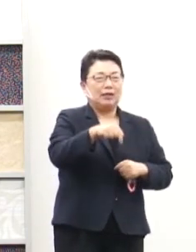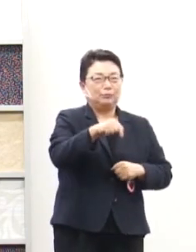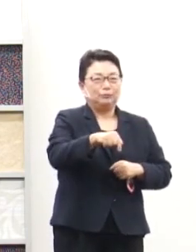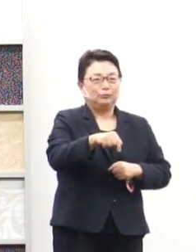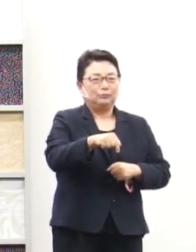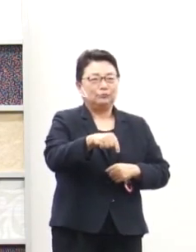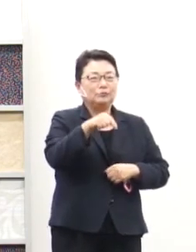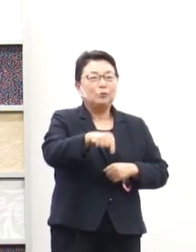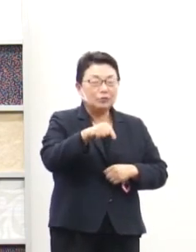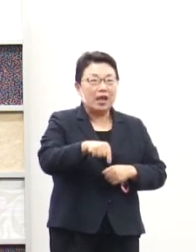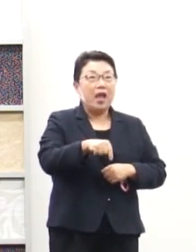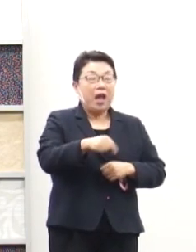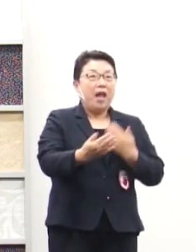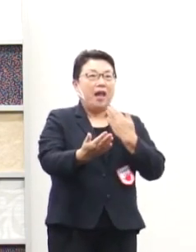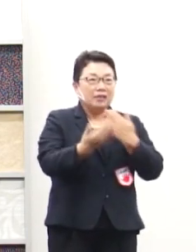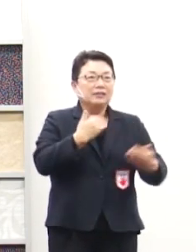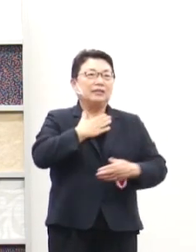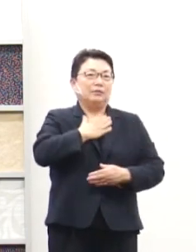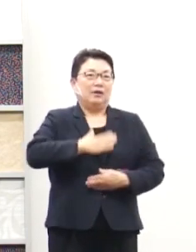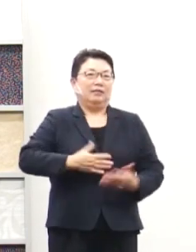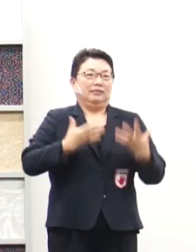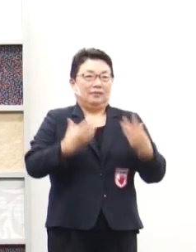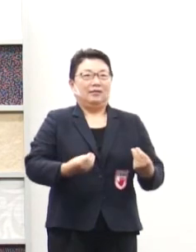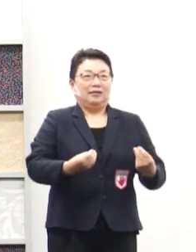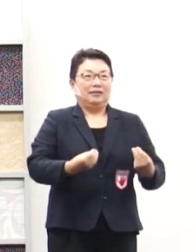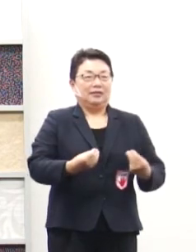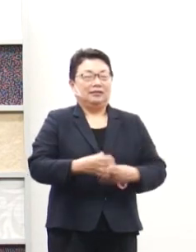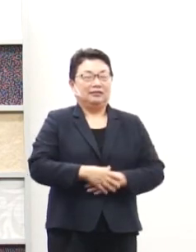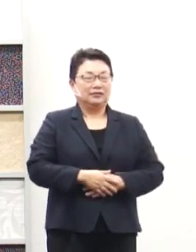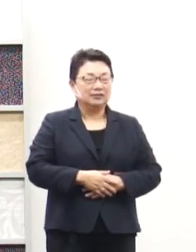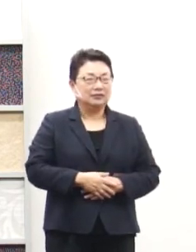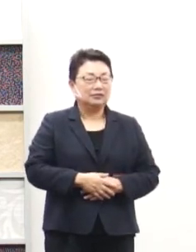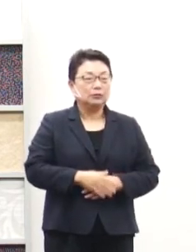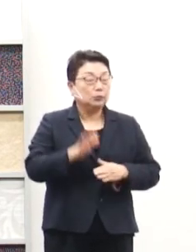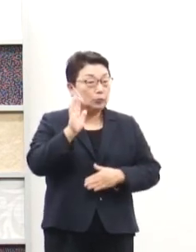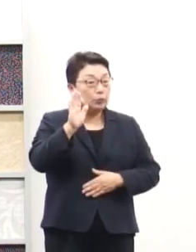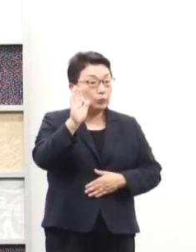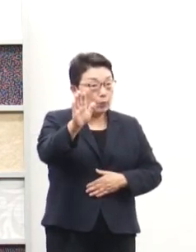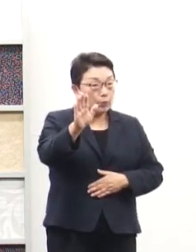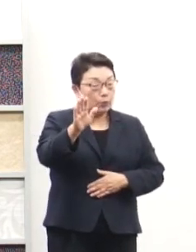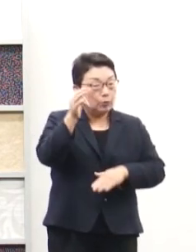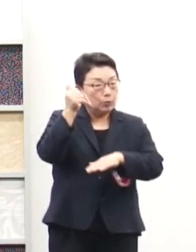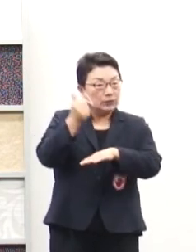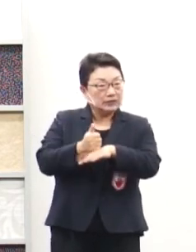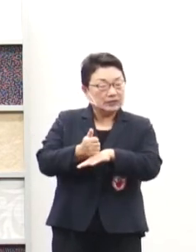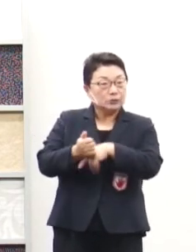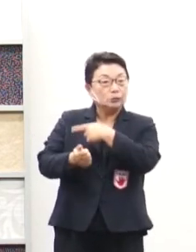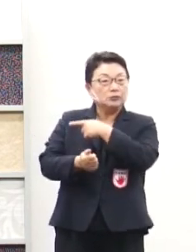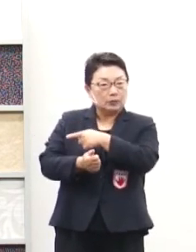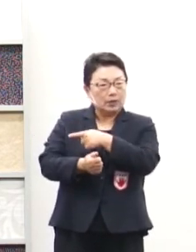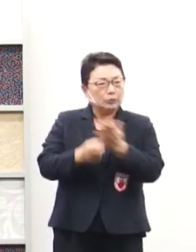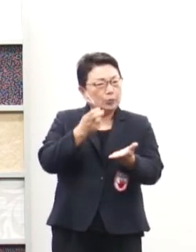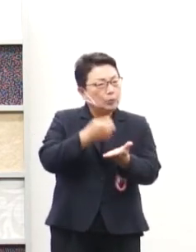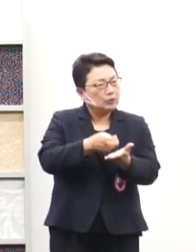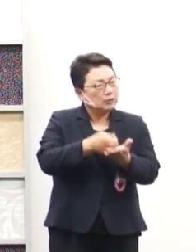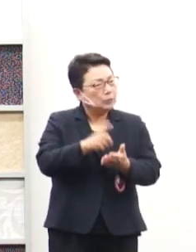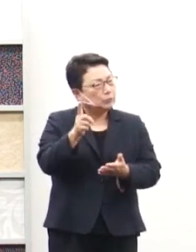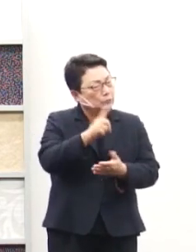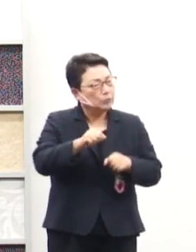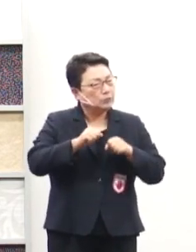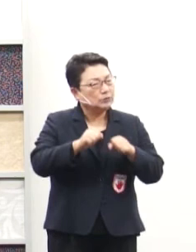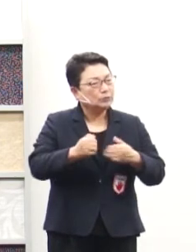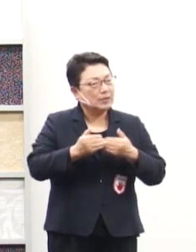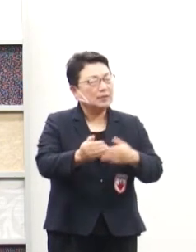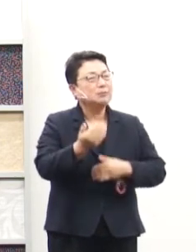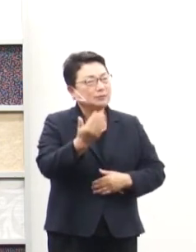ここに来て明確になるというか、大変ですけどになったと思うんですけど、今後その地域としてはどんなふうにこの法律を使っていくというのを考えているんでしょう